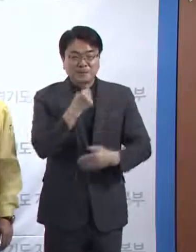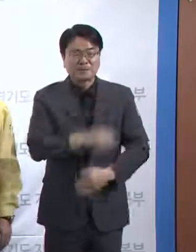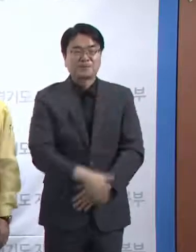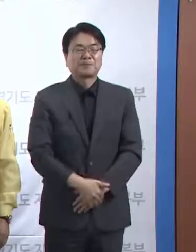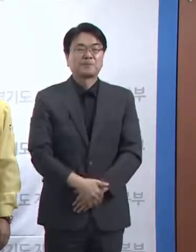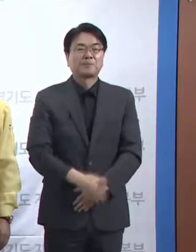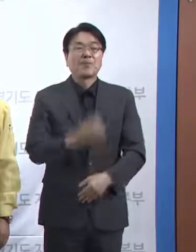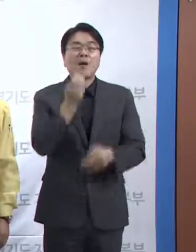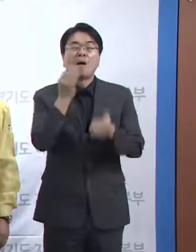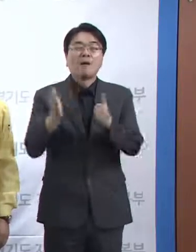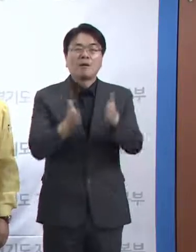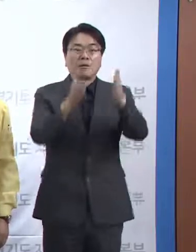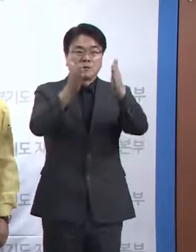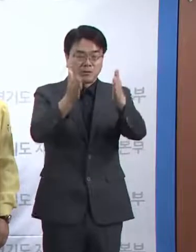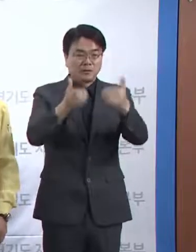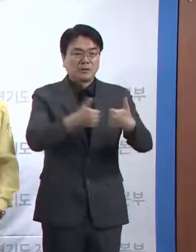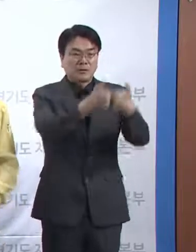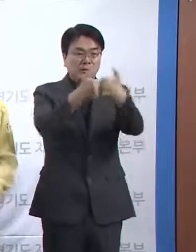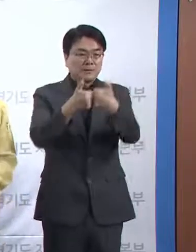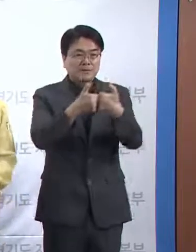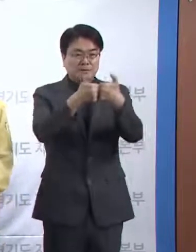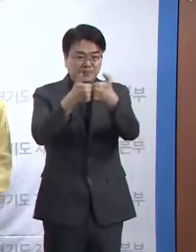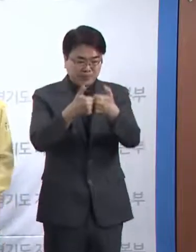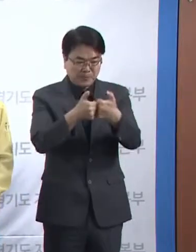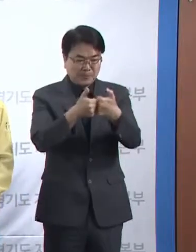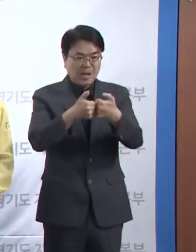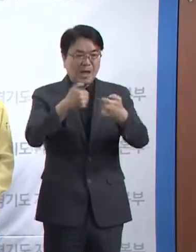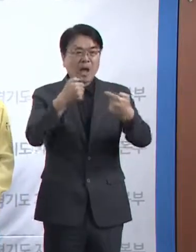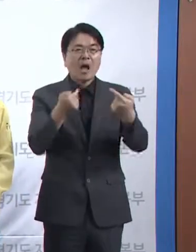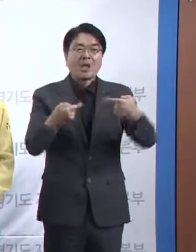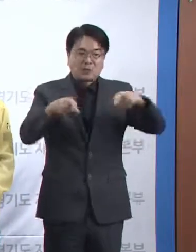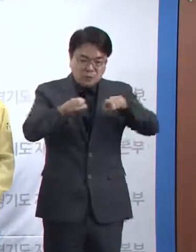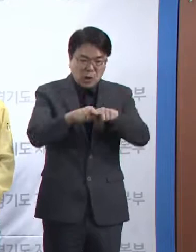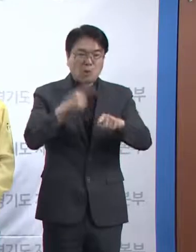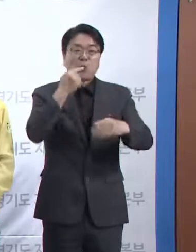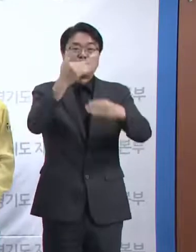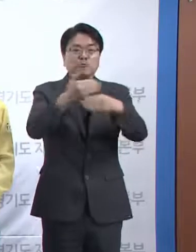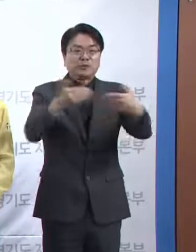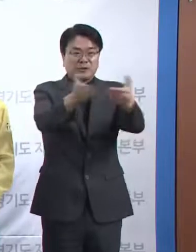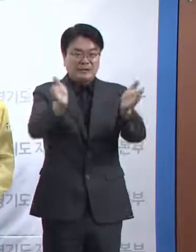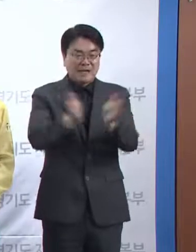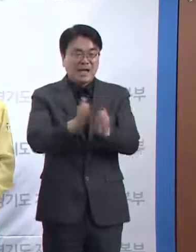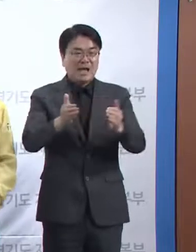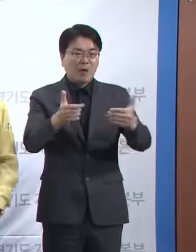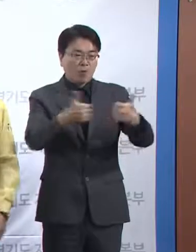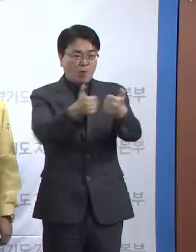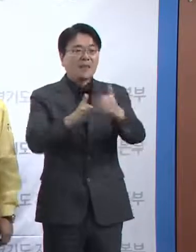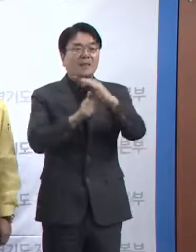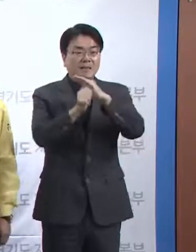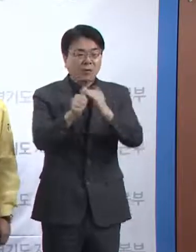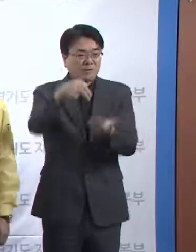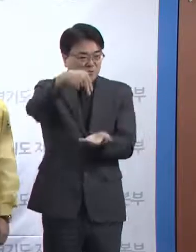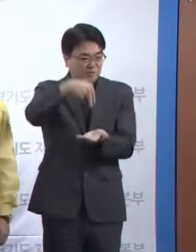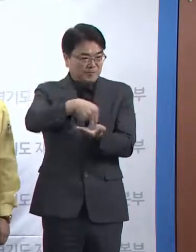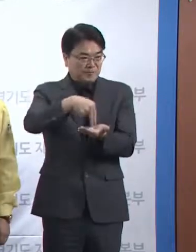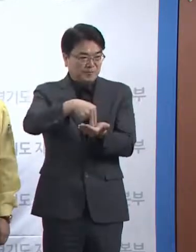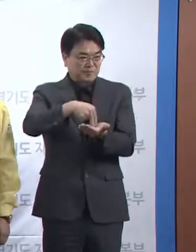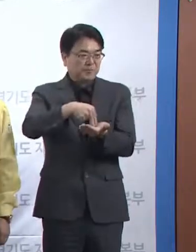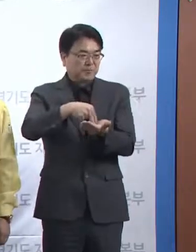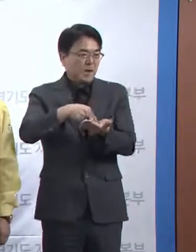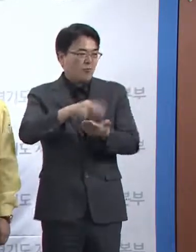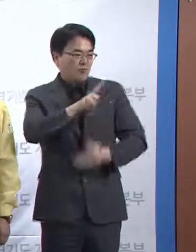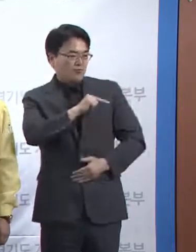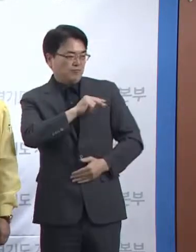말씀드리겠습니다. 경기도의회 더불어민주당 원내대표로서 그리고 132명의 우리 더불어민주당 의원들의